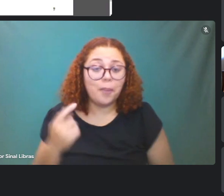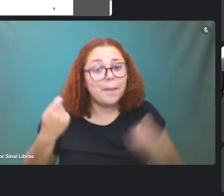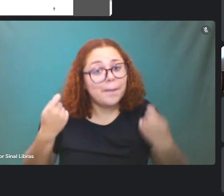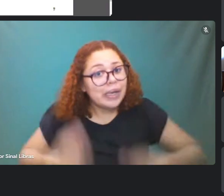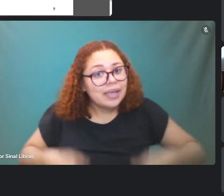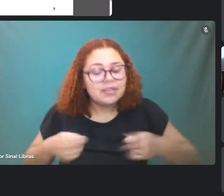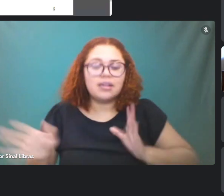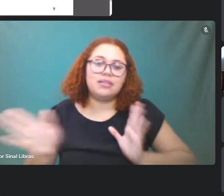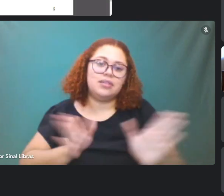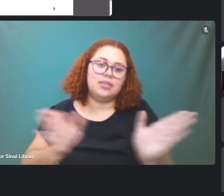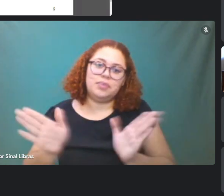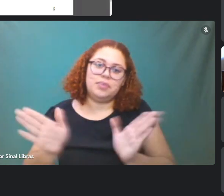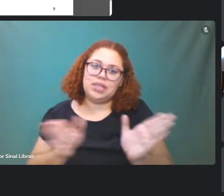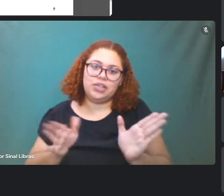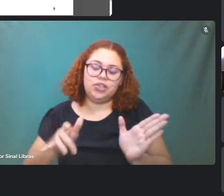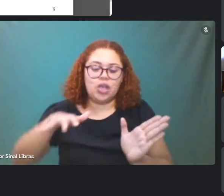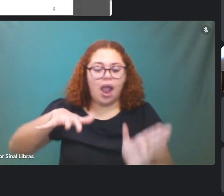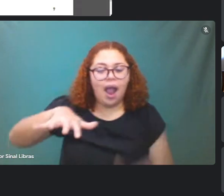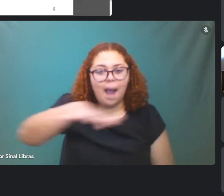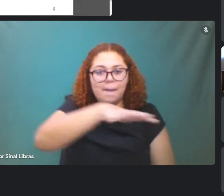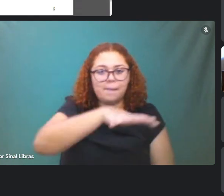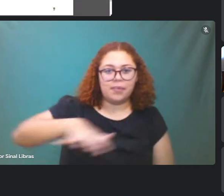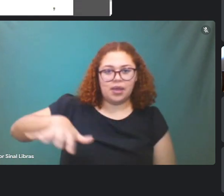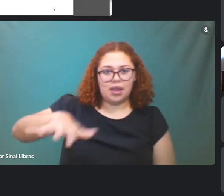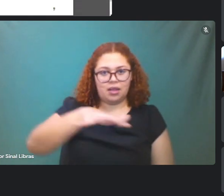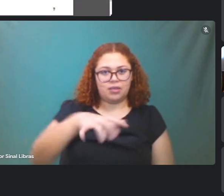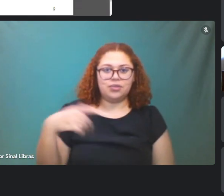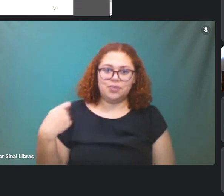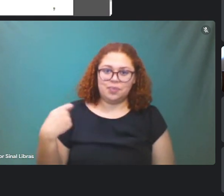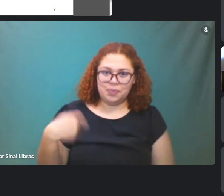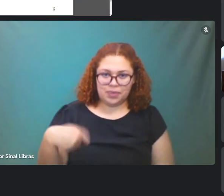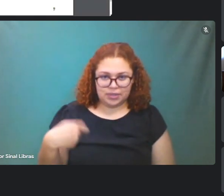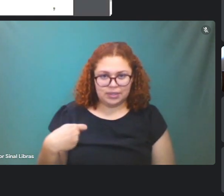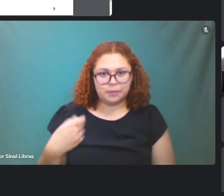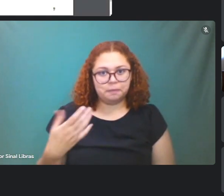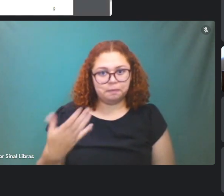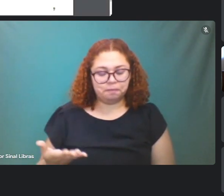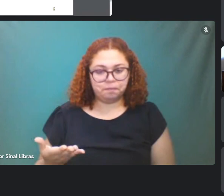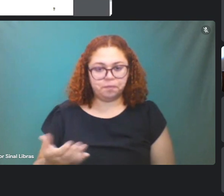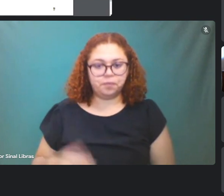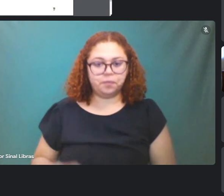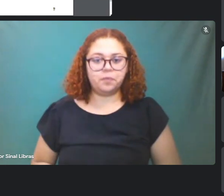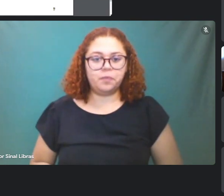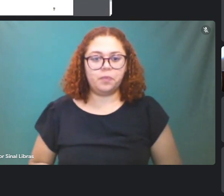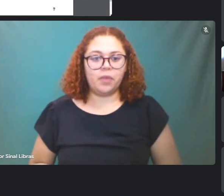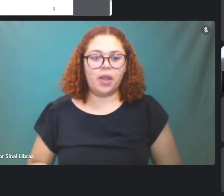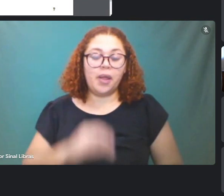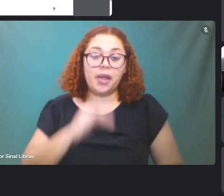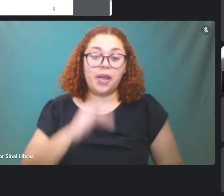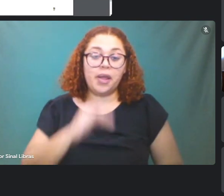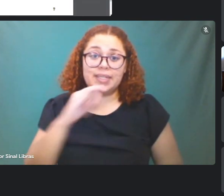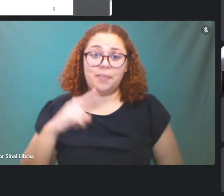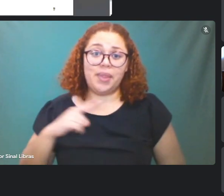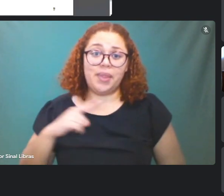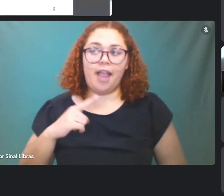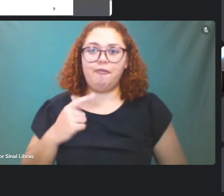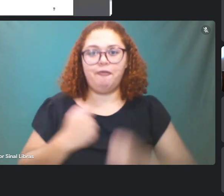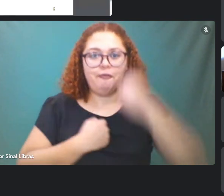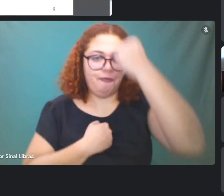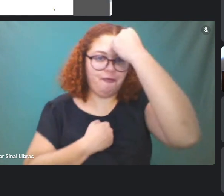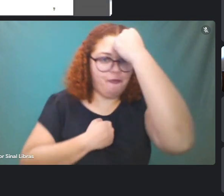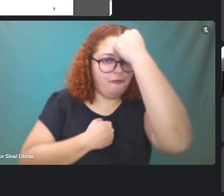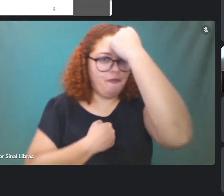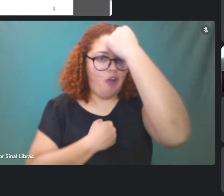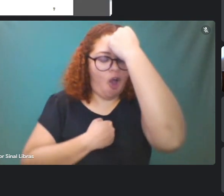acessibilidade física. A gente estava dia desses conversando com o Rubens, que é do Sagi, que tem um forró que fica na beira da praia. E ele